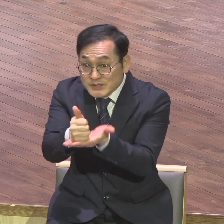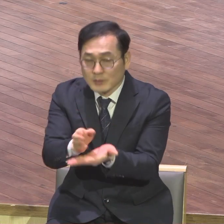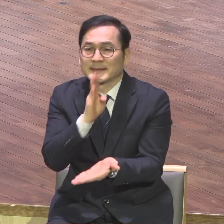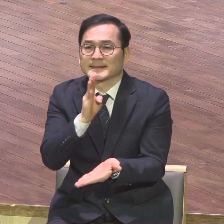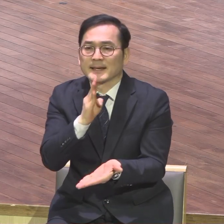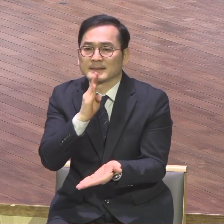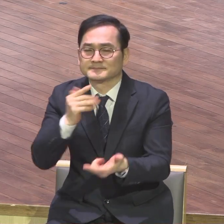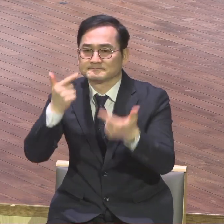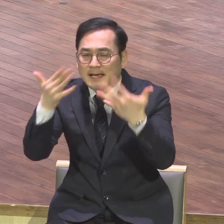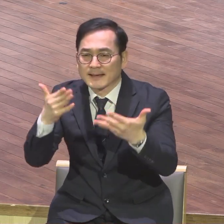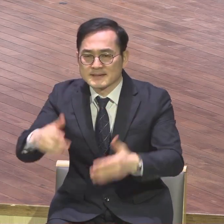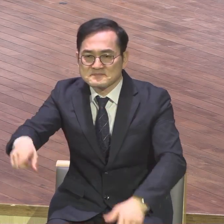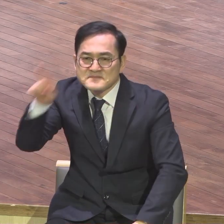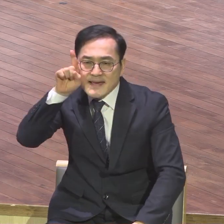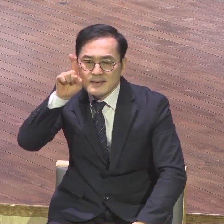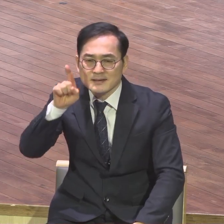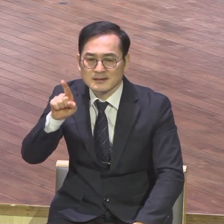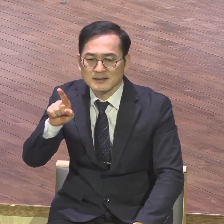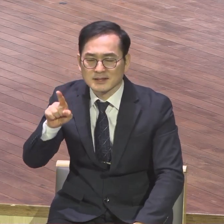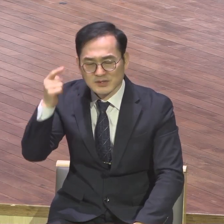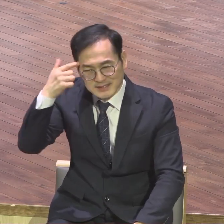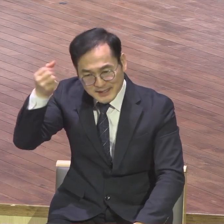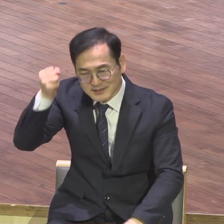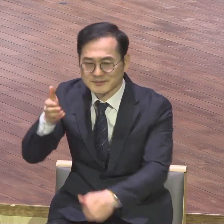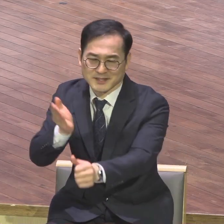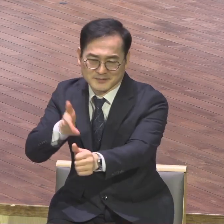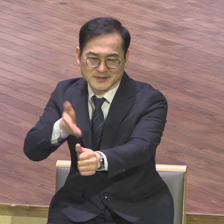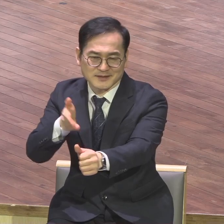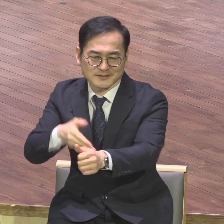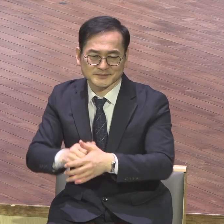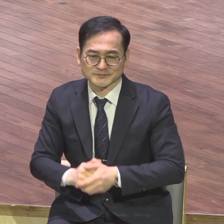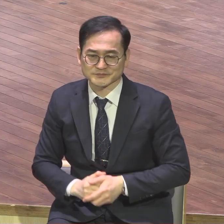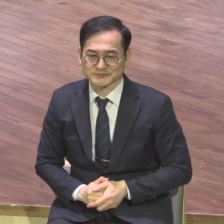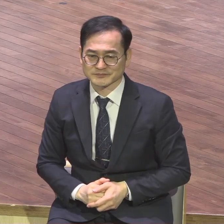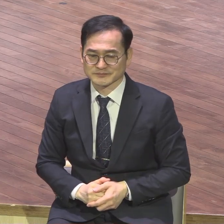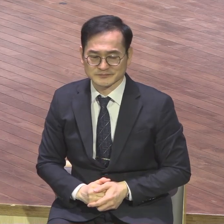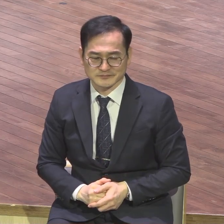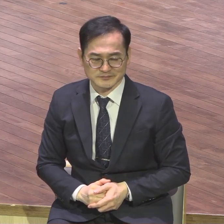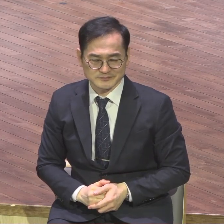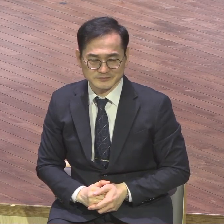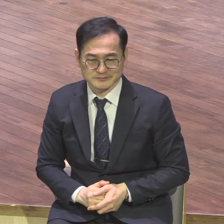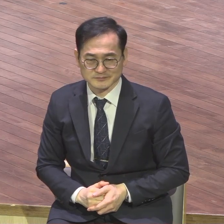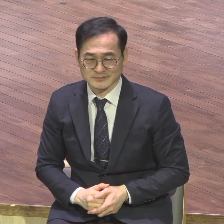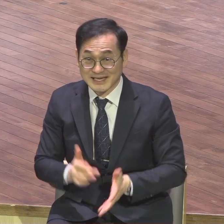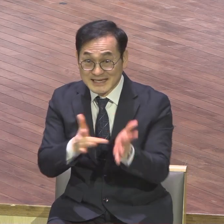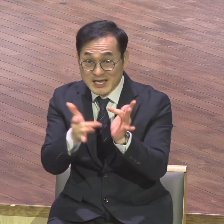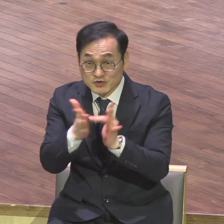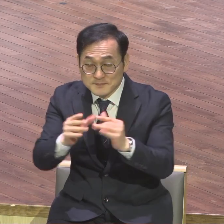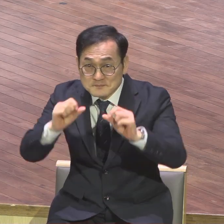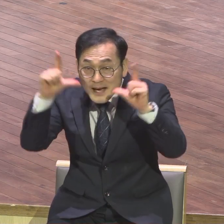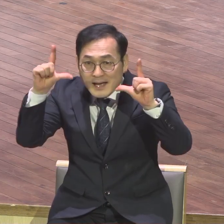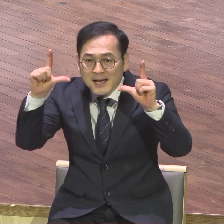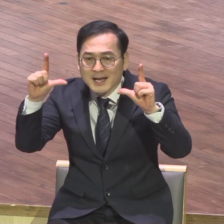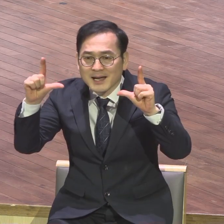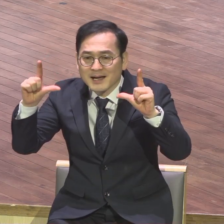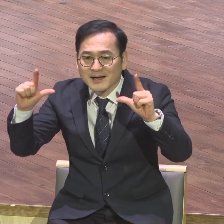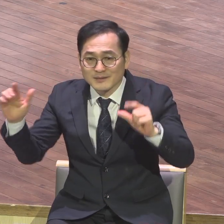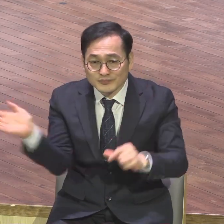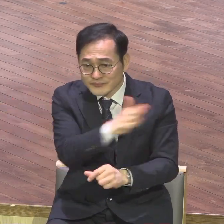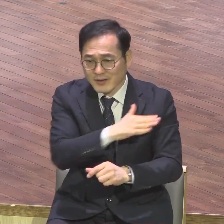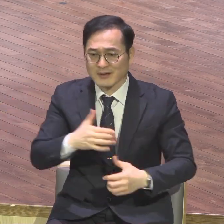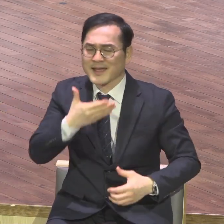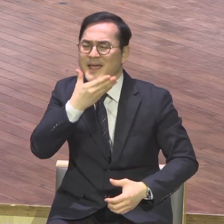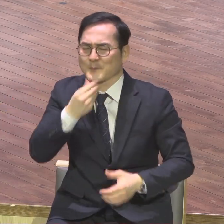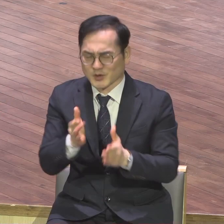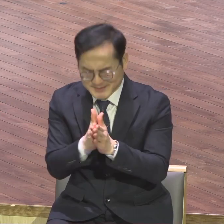인생 되길 바랍니다. 이래야 행복해요. 오늘부터 심령 천국이에요. 무슨 갈등을 합니까?